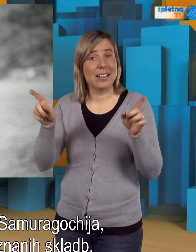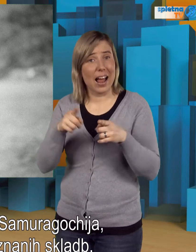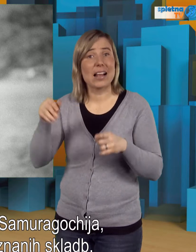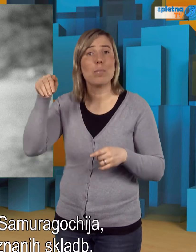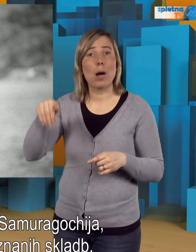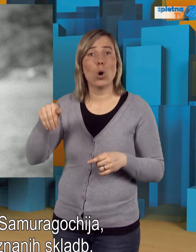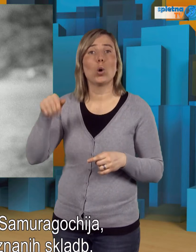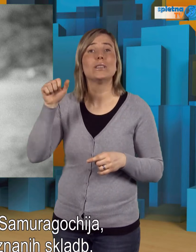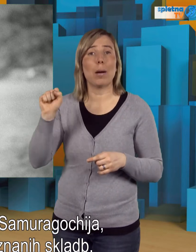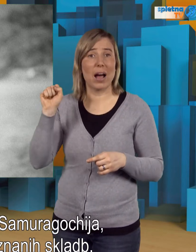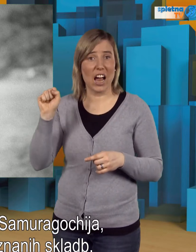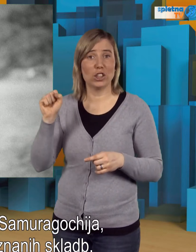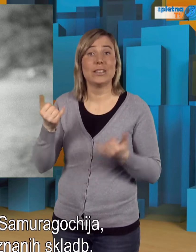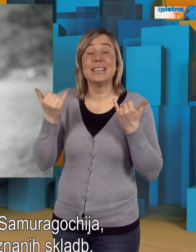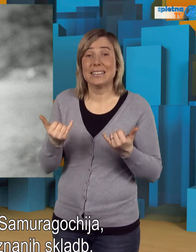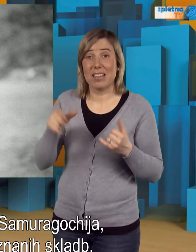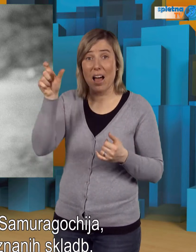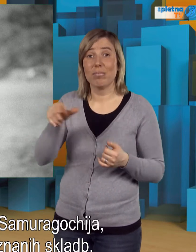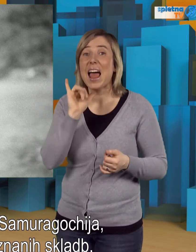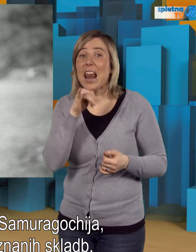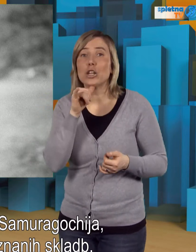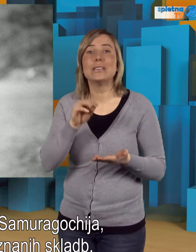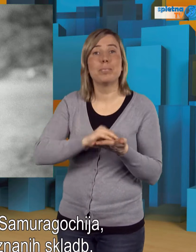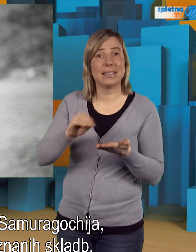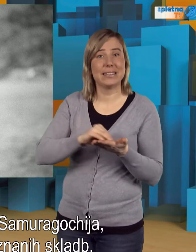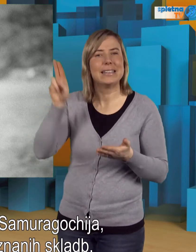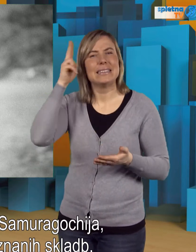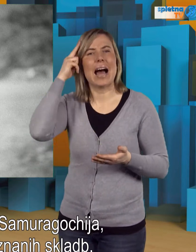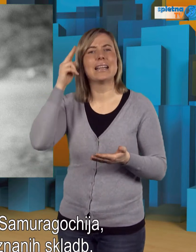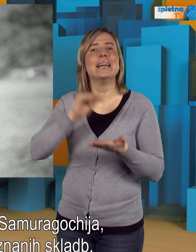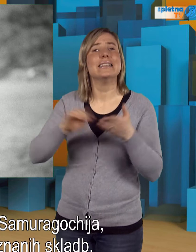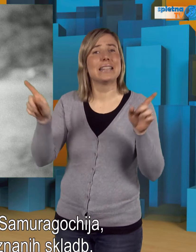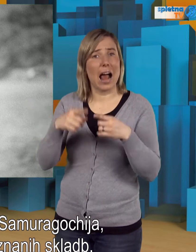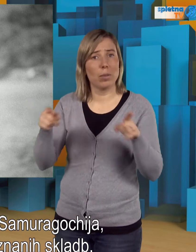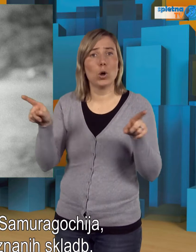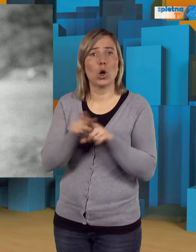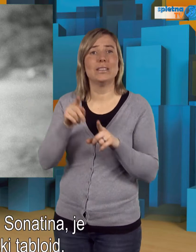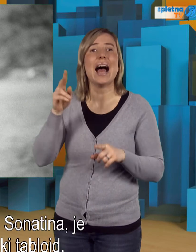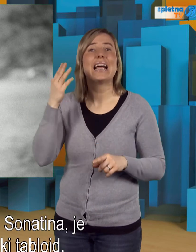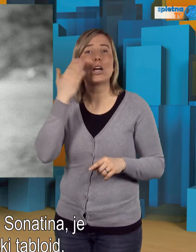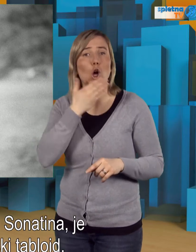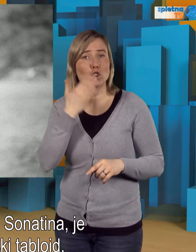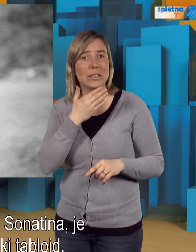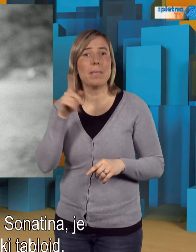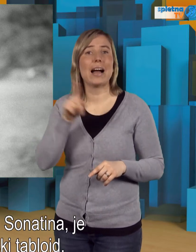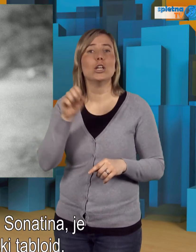Skladatelja Mamoruja Samuragochija, sedaj lažnega pisca znanih skladb, kot sta Hirošima in Sonatina,